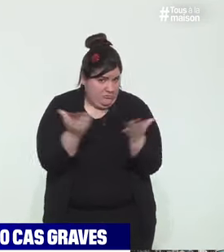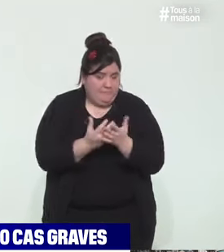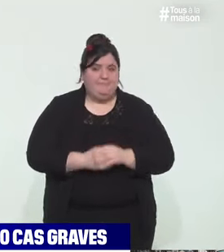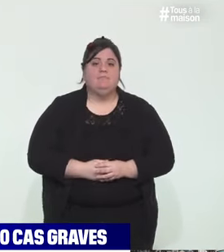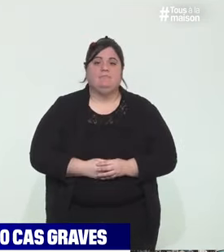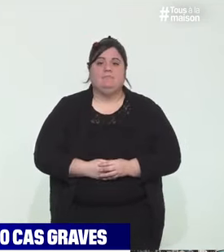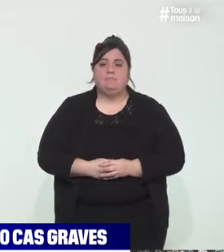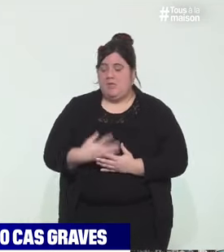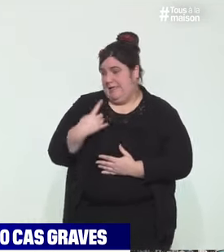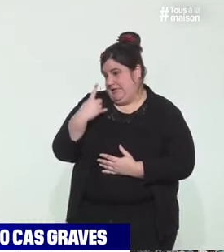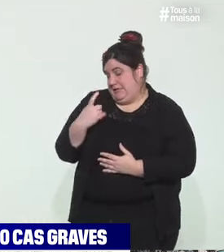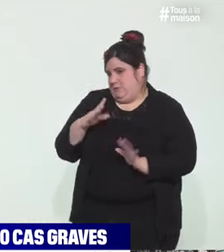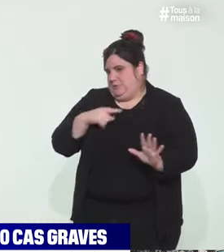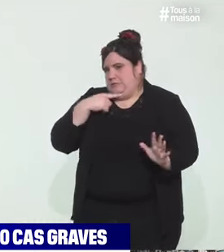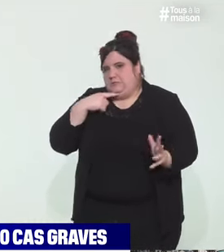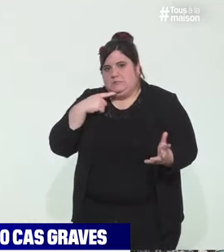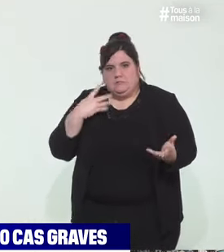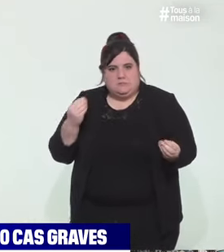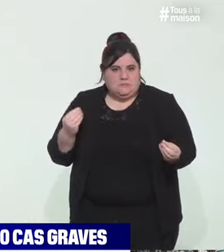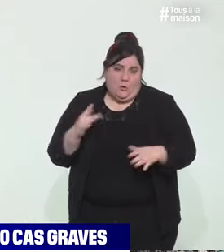partie des grands principes